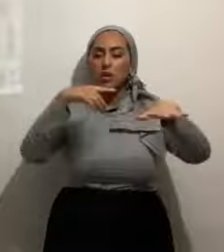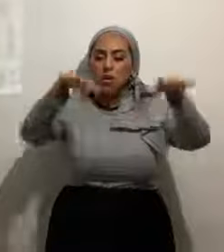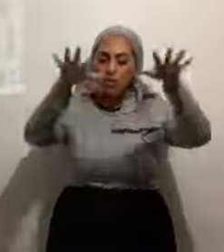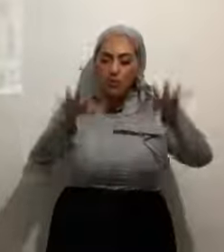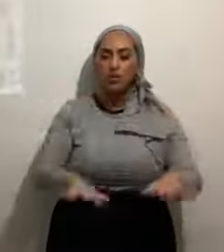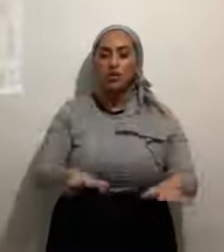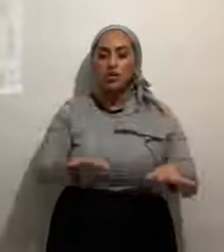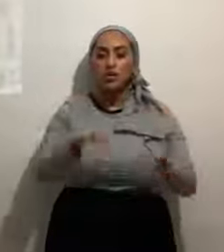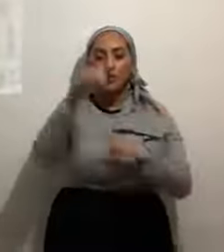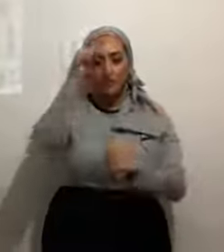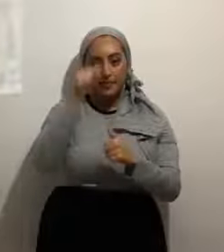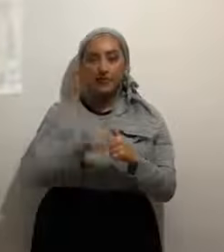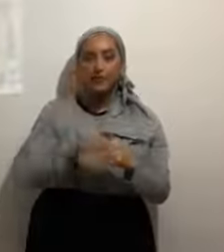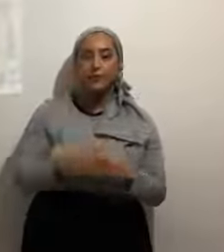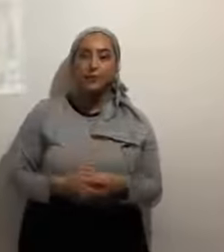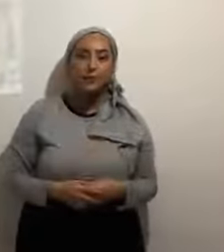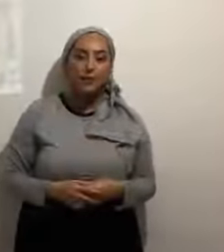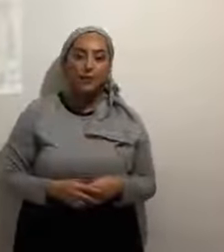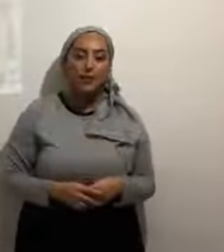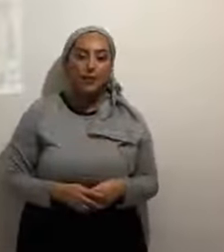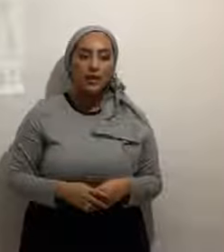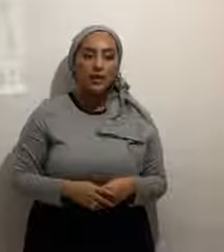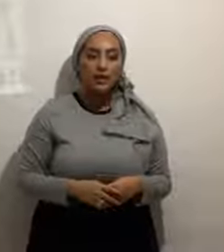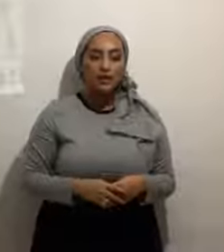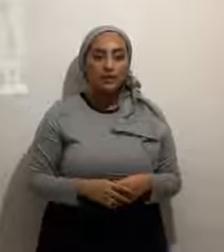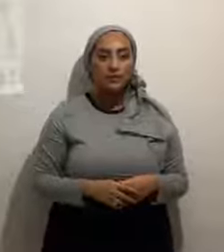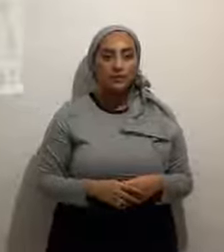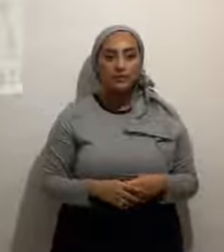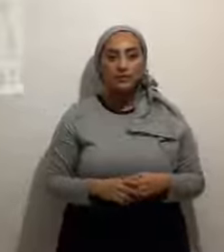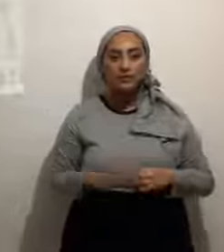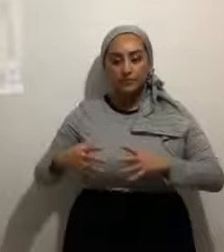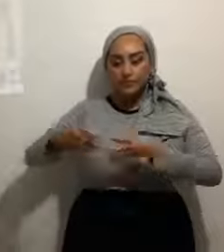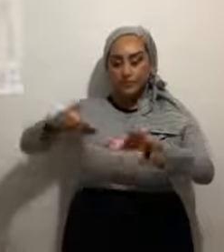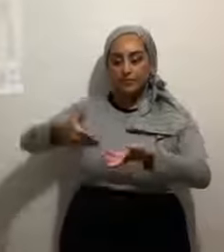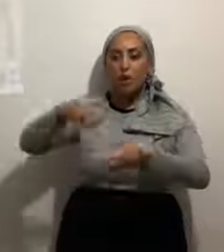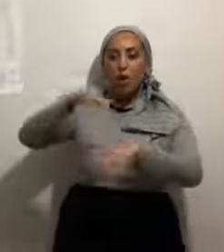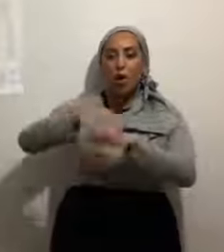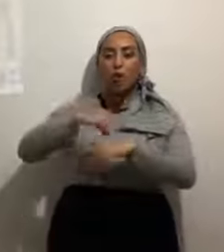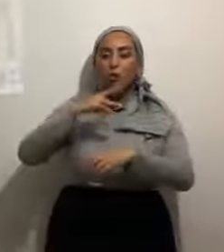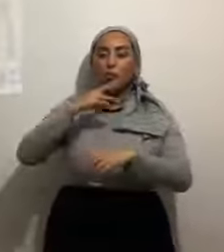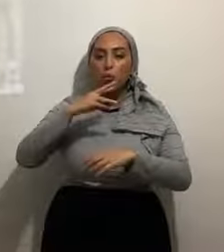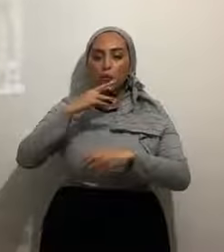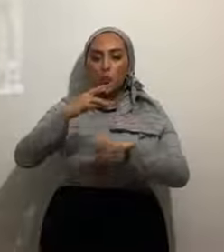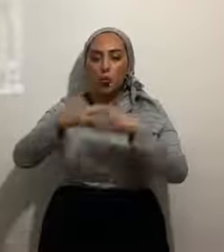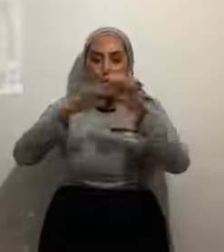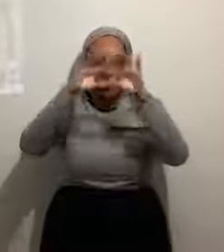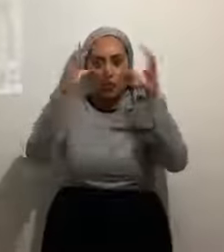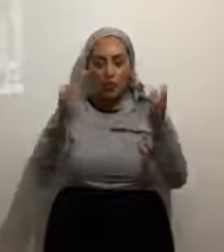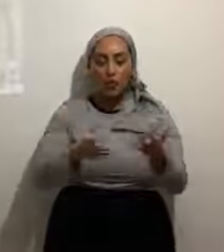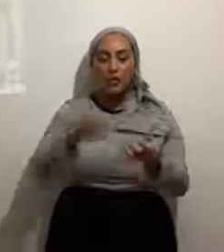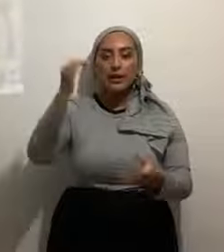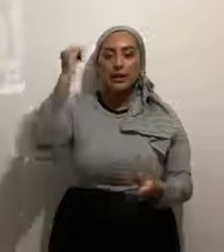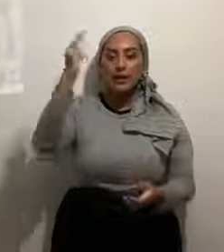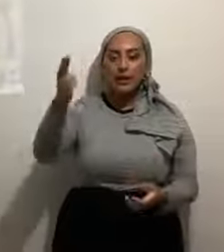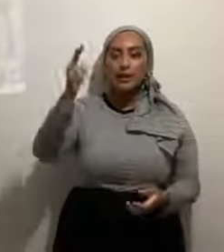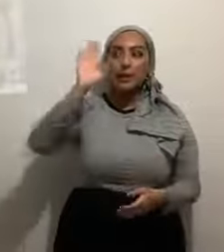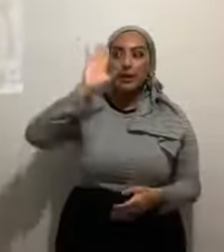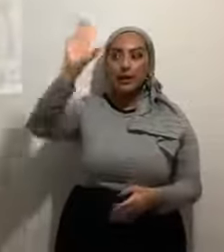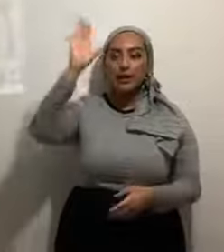tempestad? Y las derrama sobre la faz de la tierra. Yahweh es su nombre. Todos a